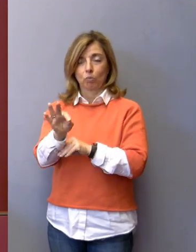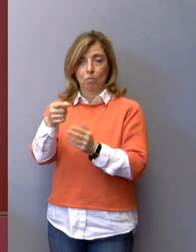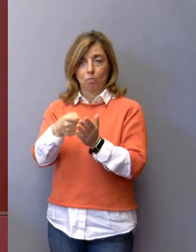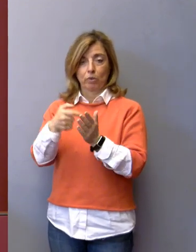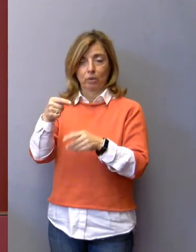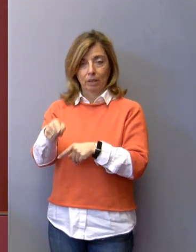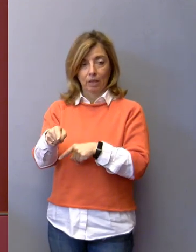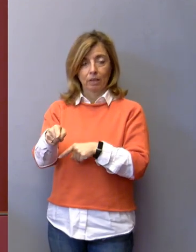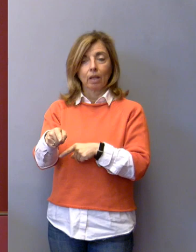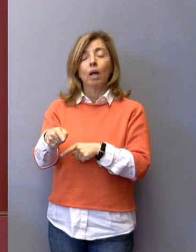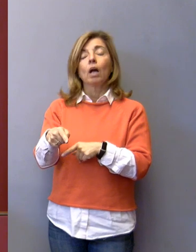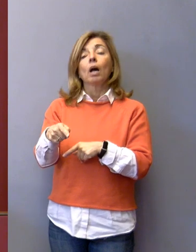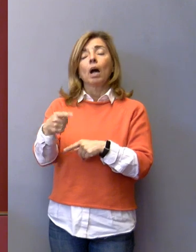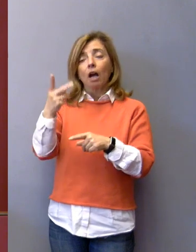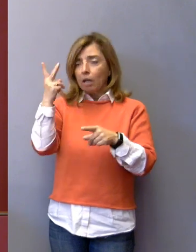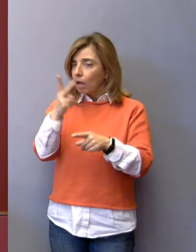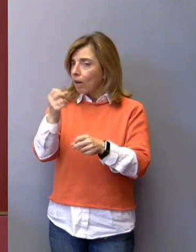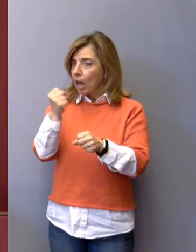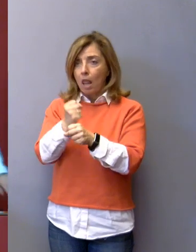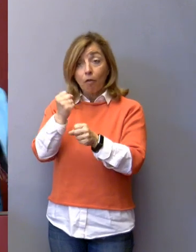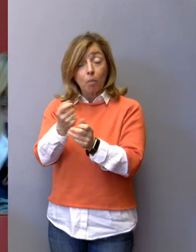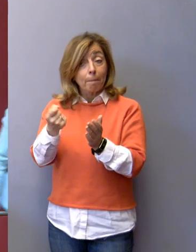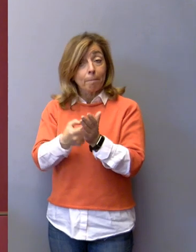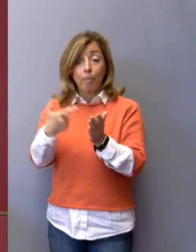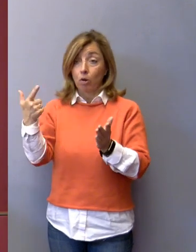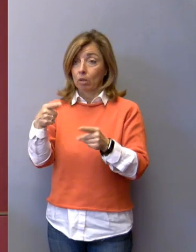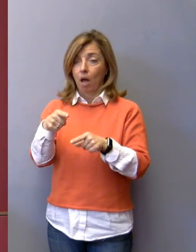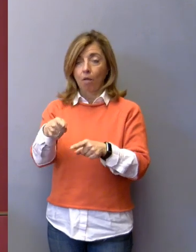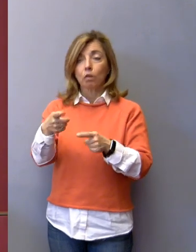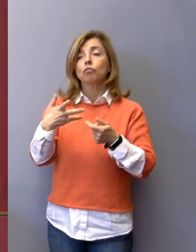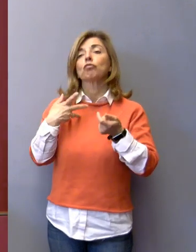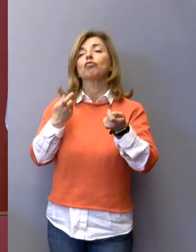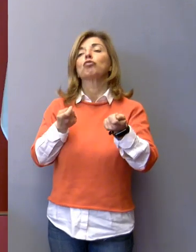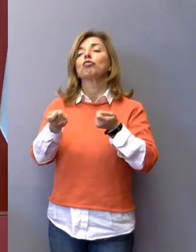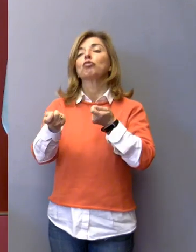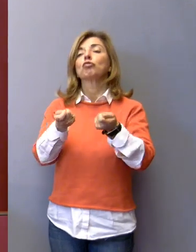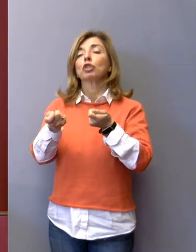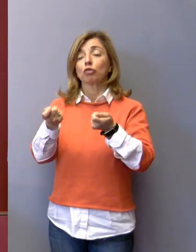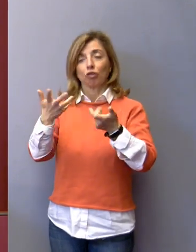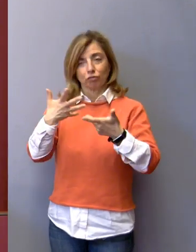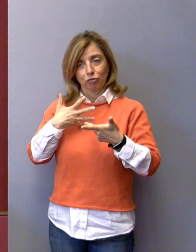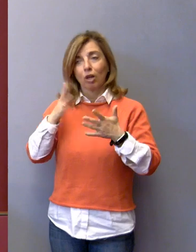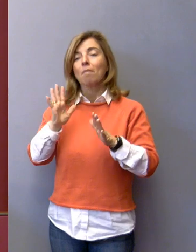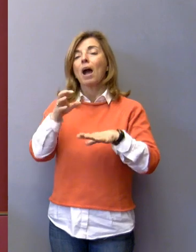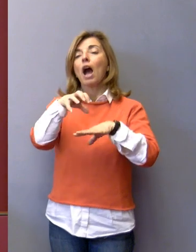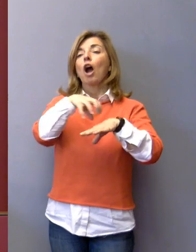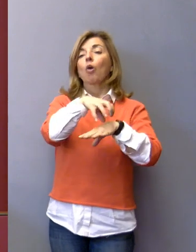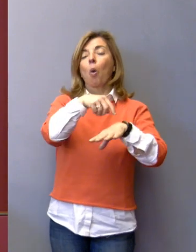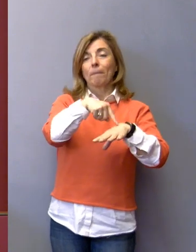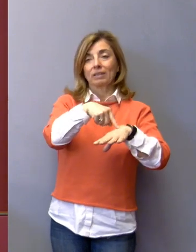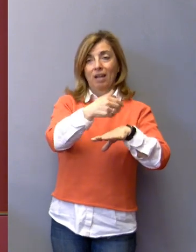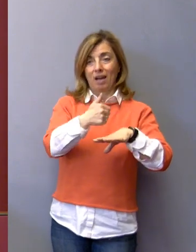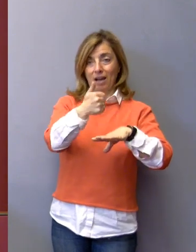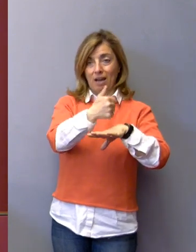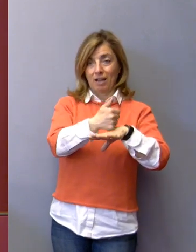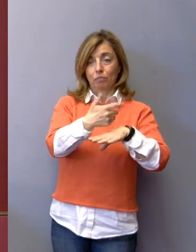dell'Opera chiaramente ripeto è un'opera che è affidata ad una gestione commissariale c'è un'impresa rispetto alla